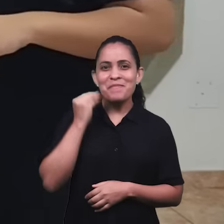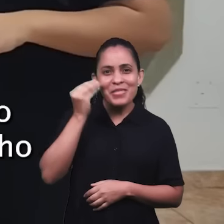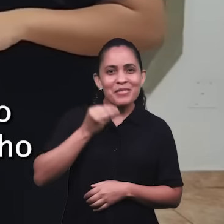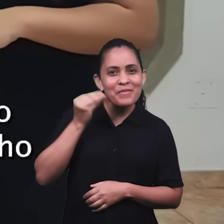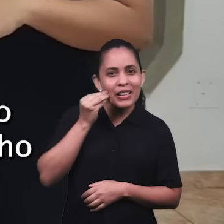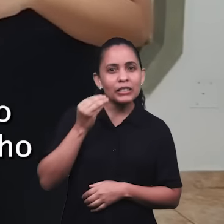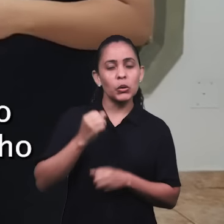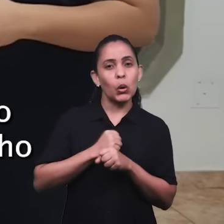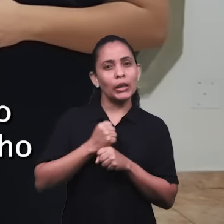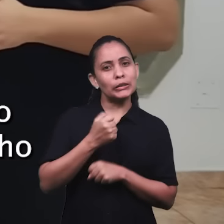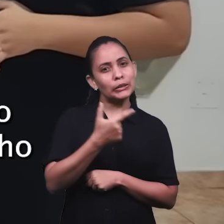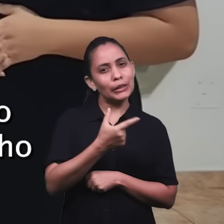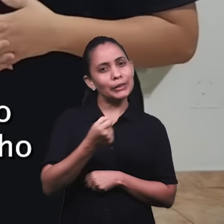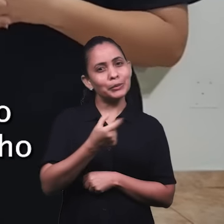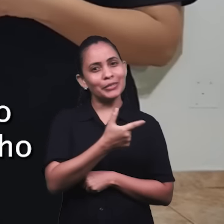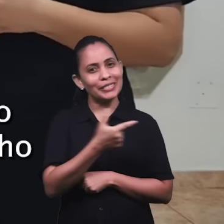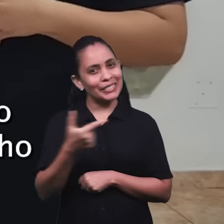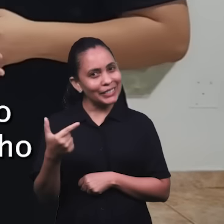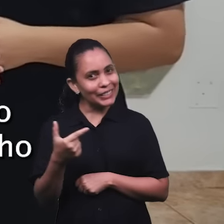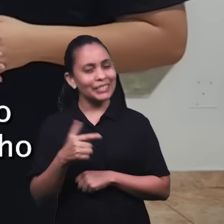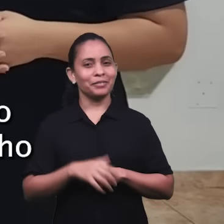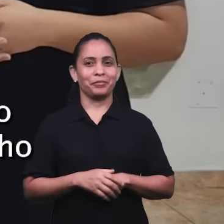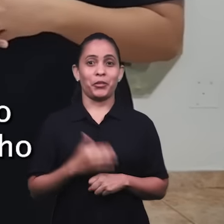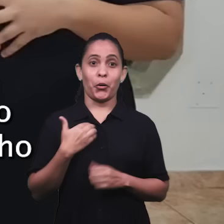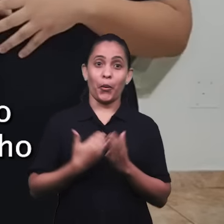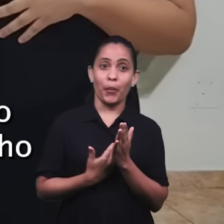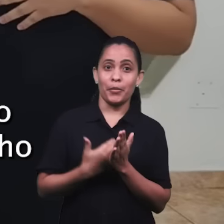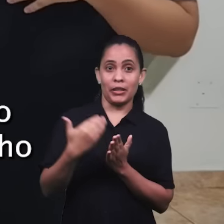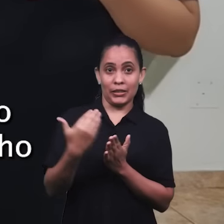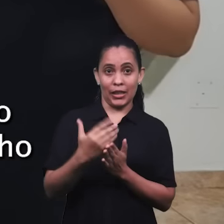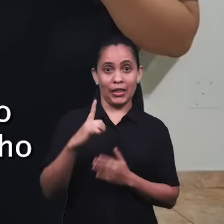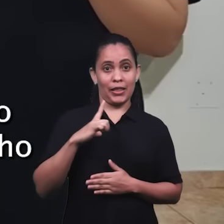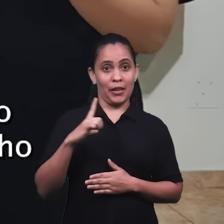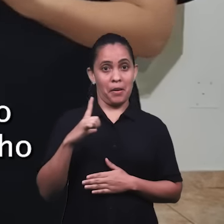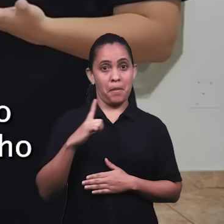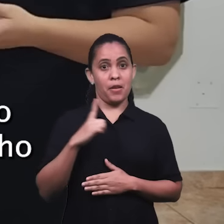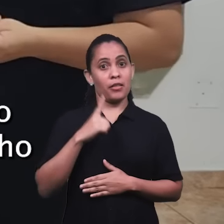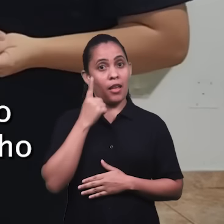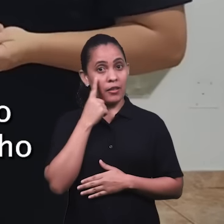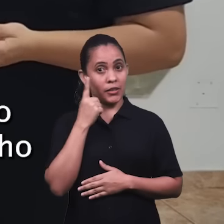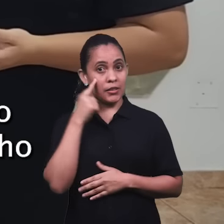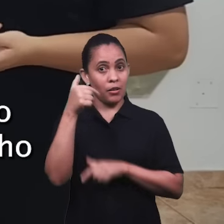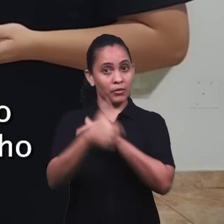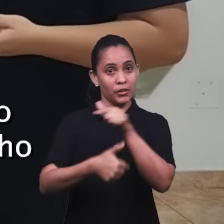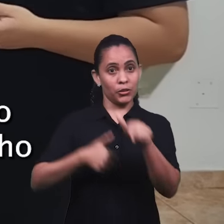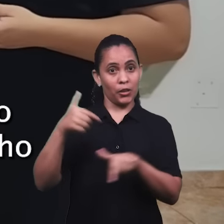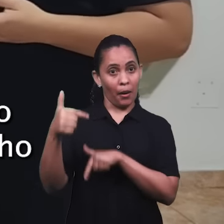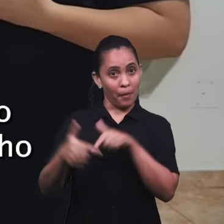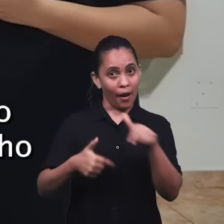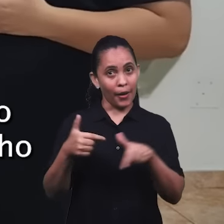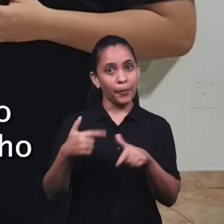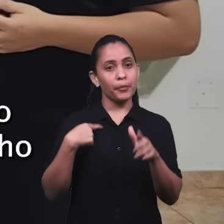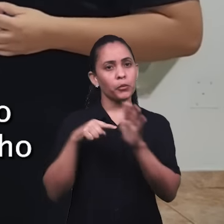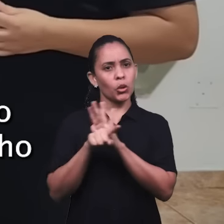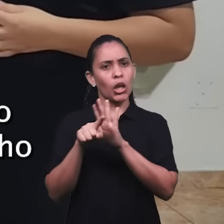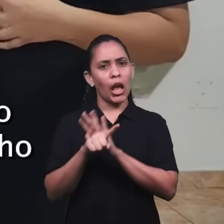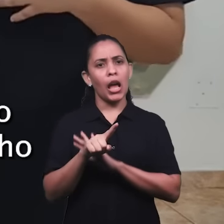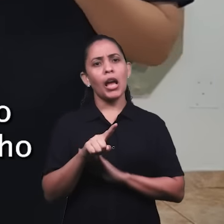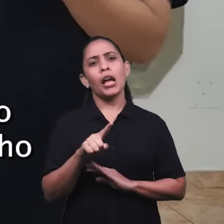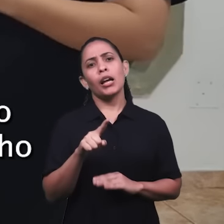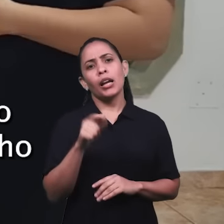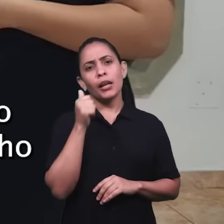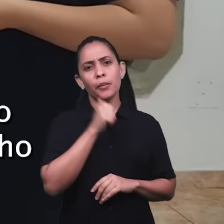Mi experiencia inicia en el año 2022, cuando empecé a tomar más atención a este trabajo que hacía en la iglesia